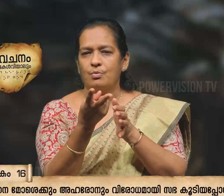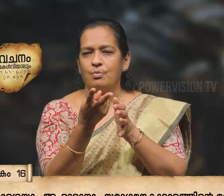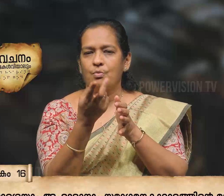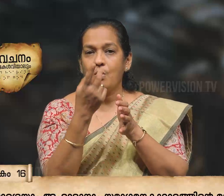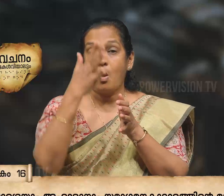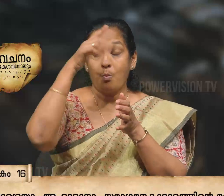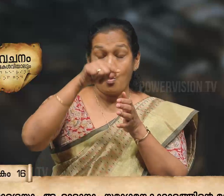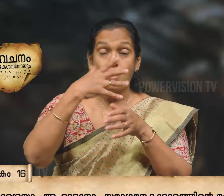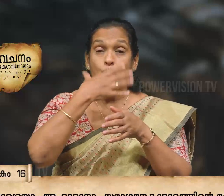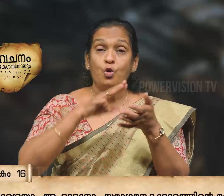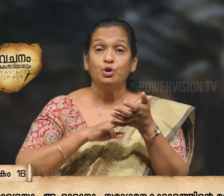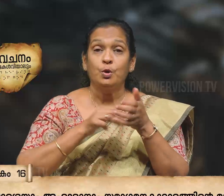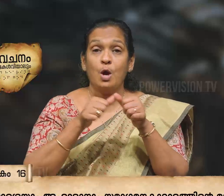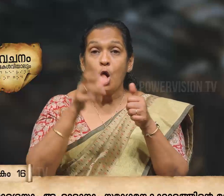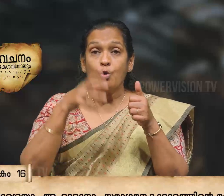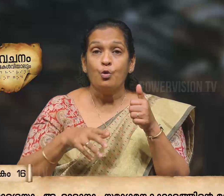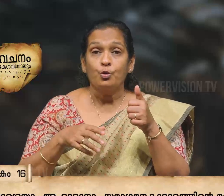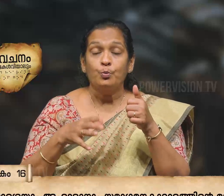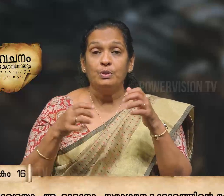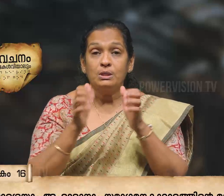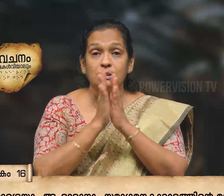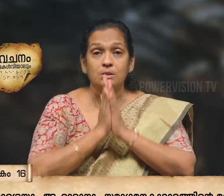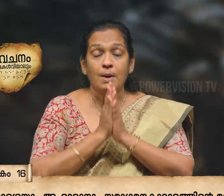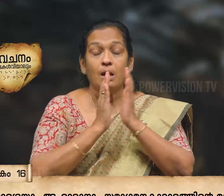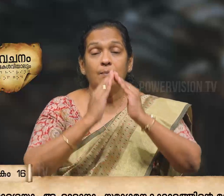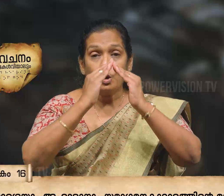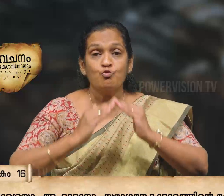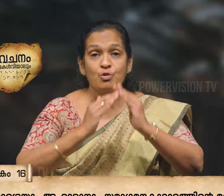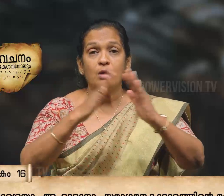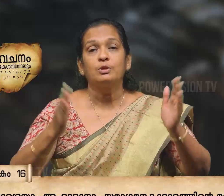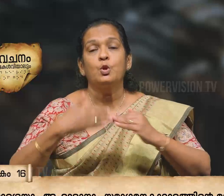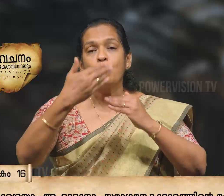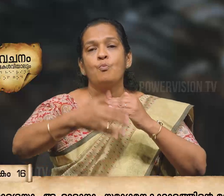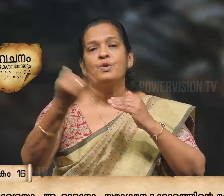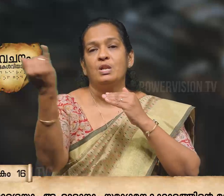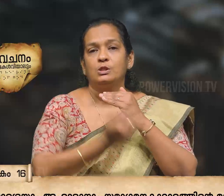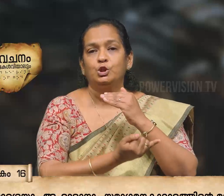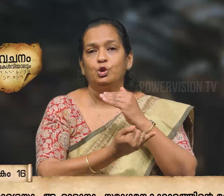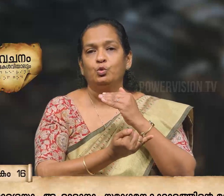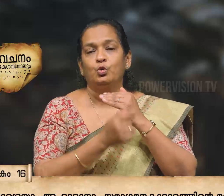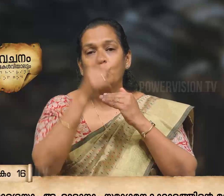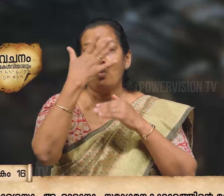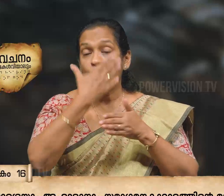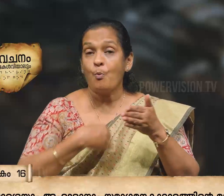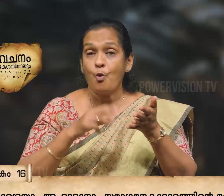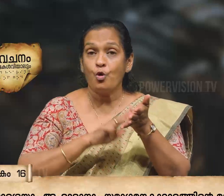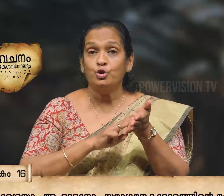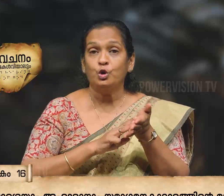അപ്പോൾ മോശയും അഹരോനും സമാഗമന കൂടാരത്തിന്റെ മുമ്പിൽ ചെന്നു. യഹോവ മോശയോട്,